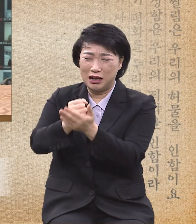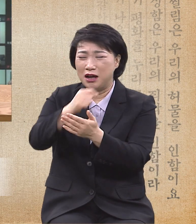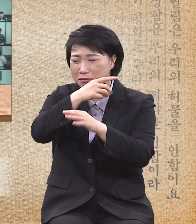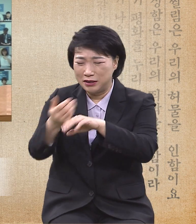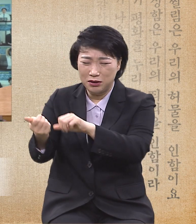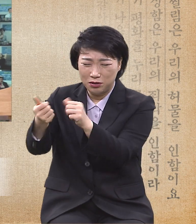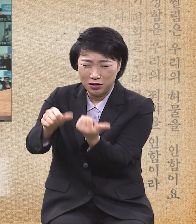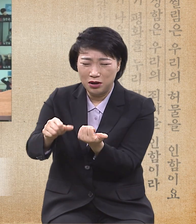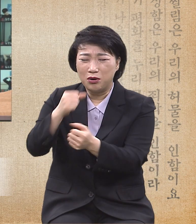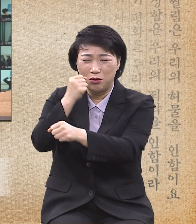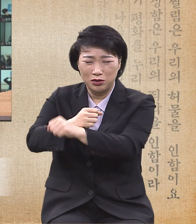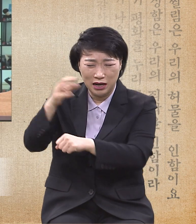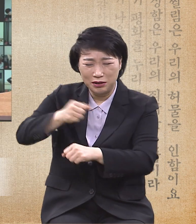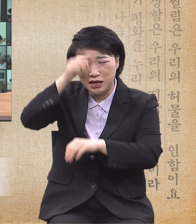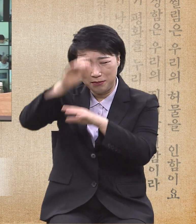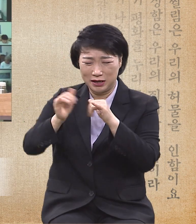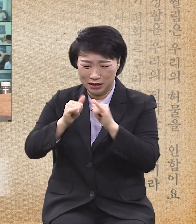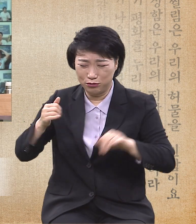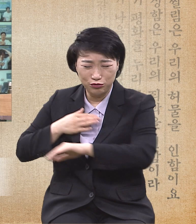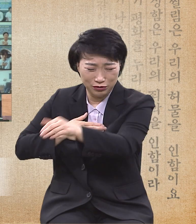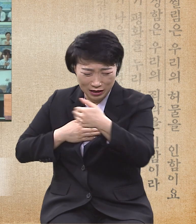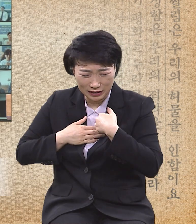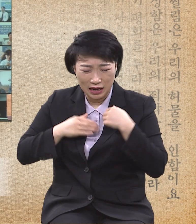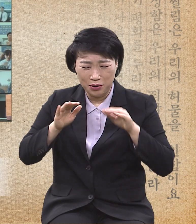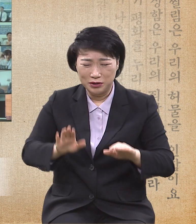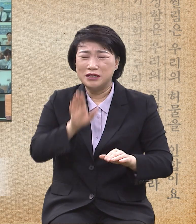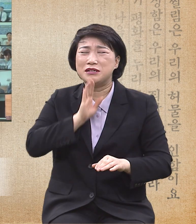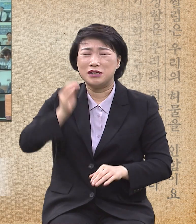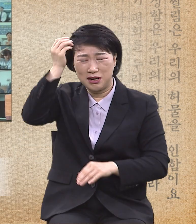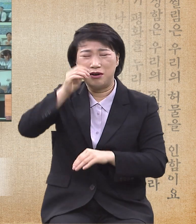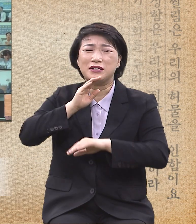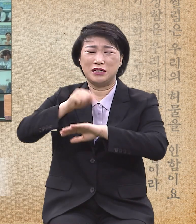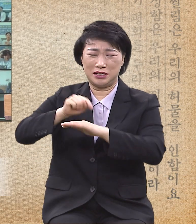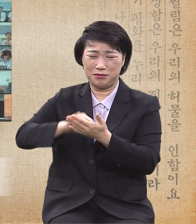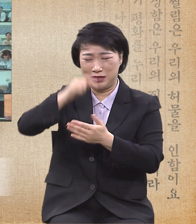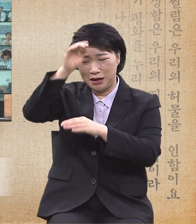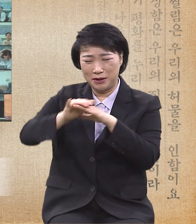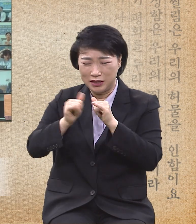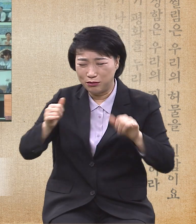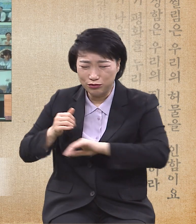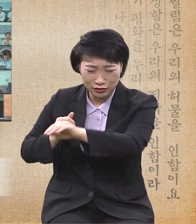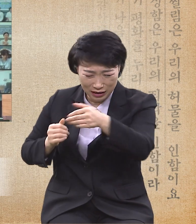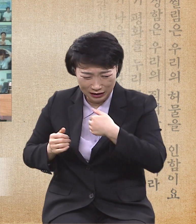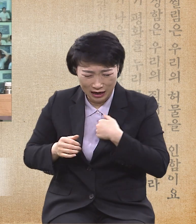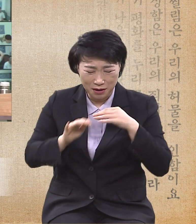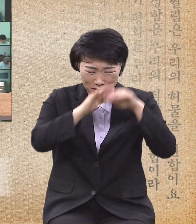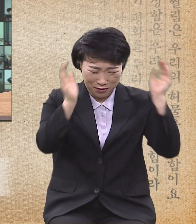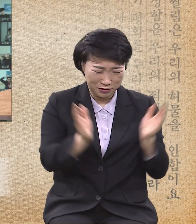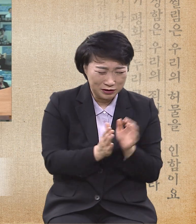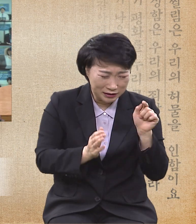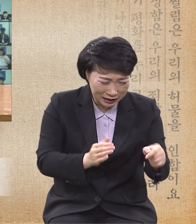피의 공로 앞에 예배하는 자들에게 신령과 진정으로 예배하는 자들에게서